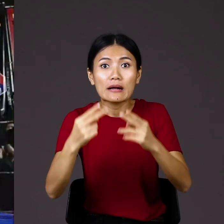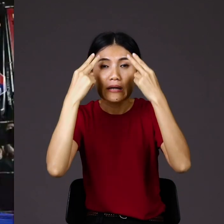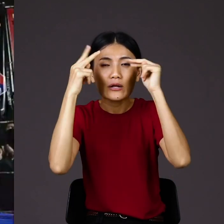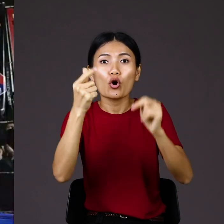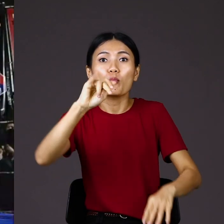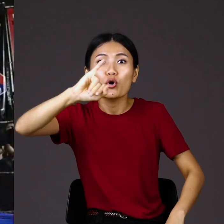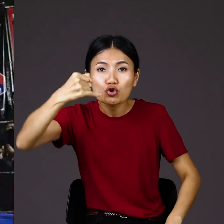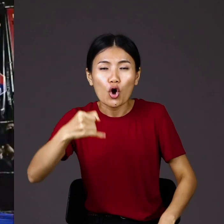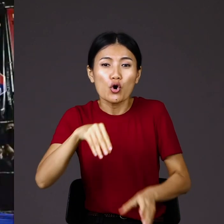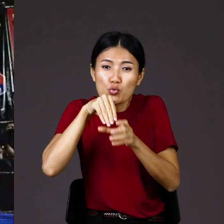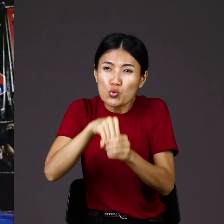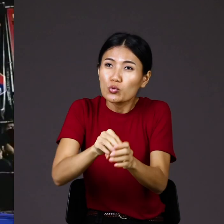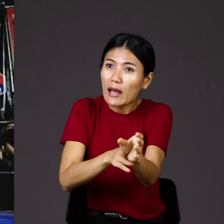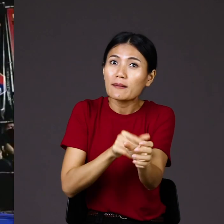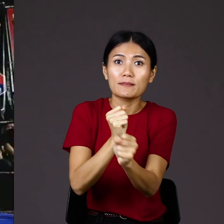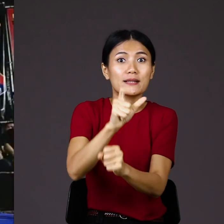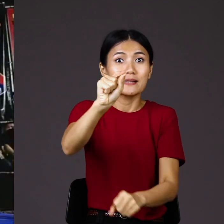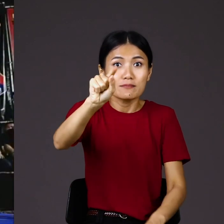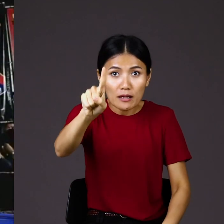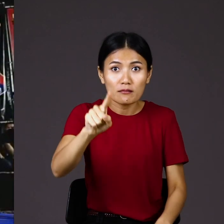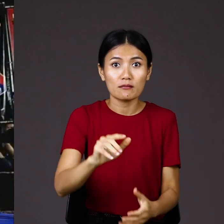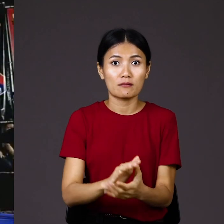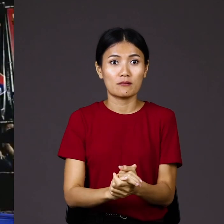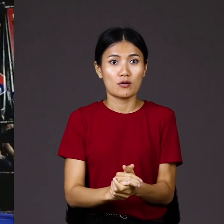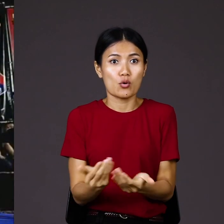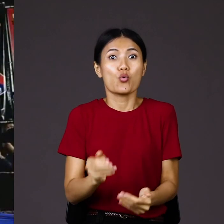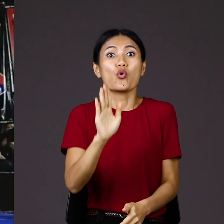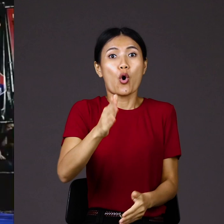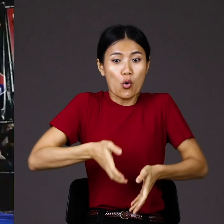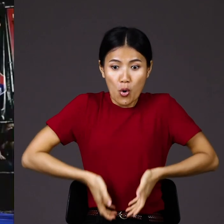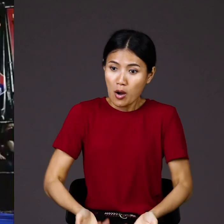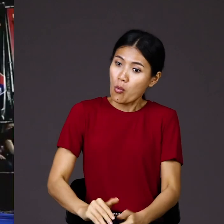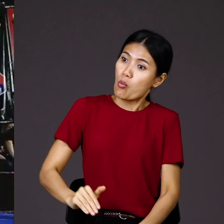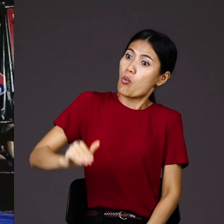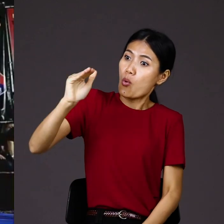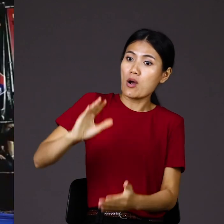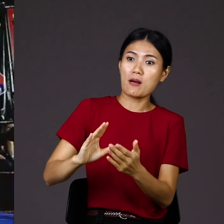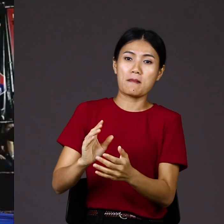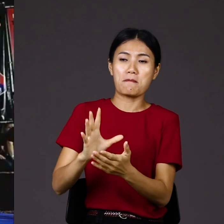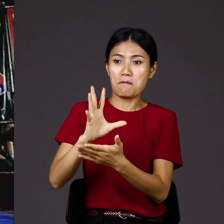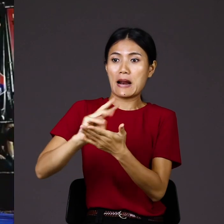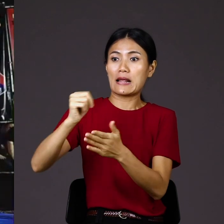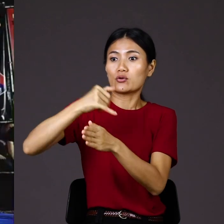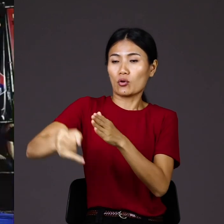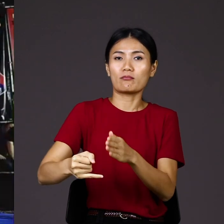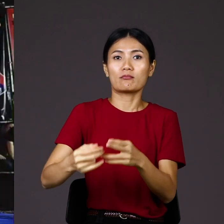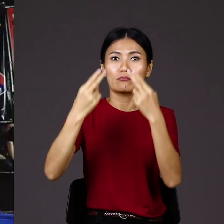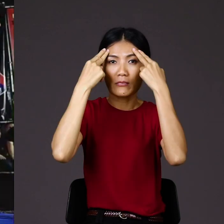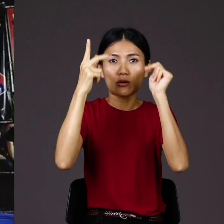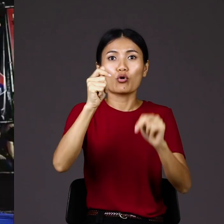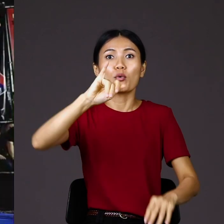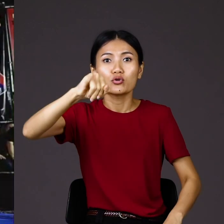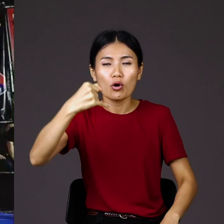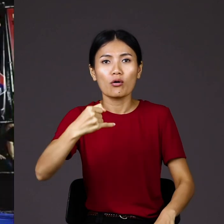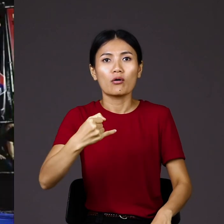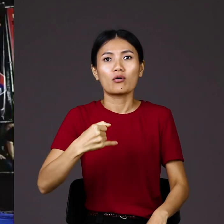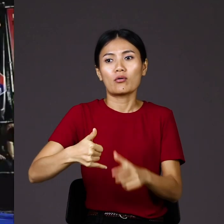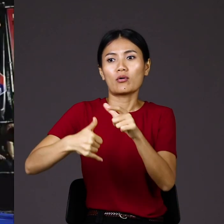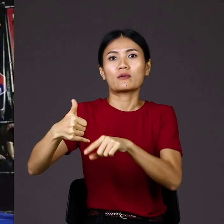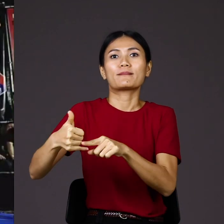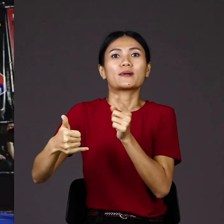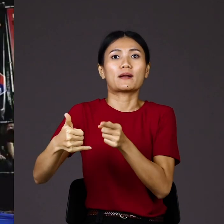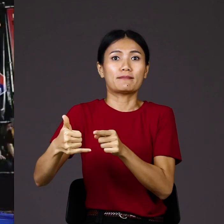จะอยู่ในตำแหน่งถึง21ปีลูกท่านเกิดมาจนเรียนจบมหาลัยนายกอบจยังเป็นค